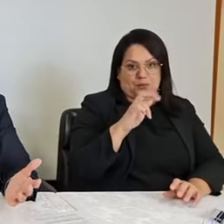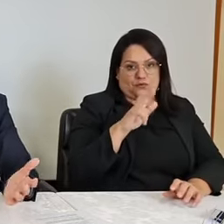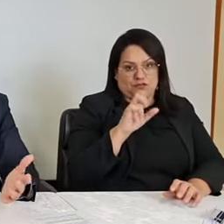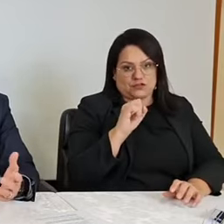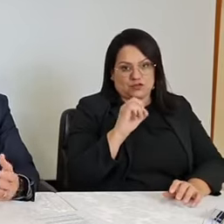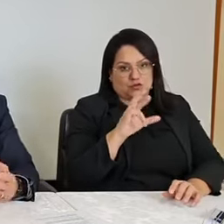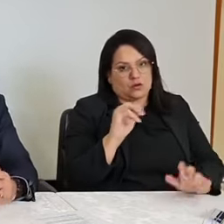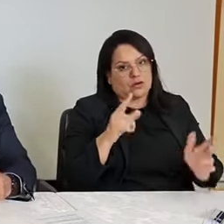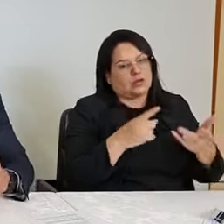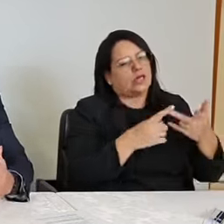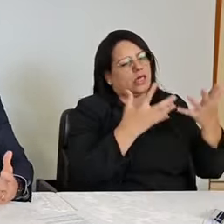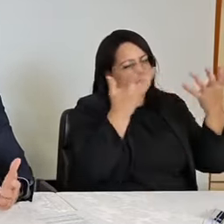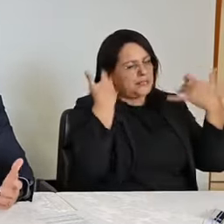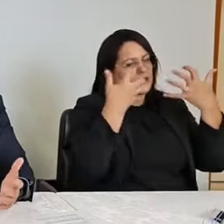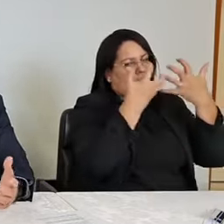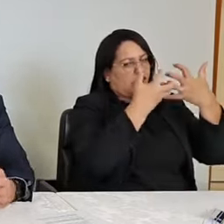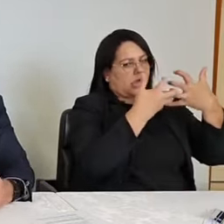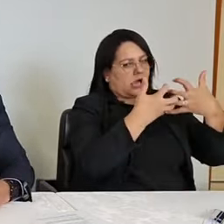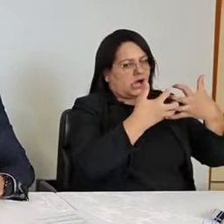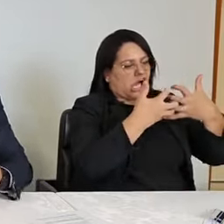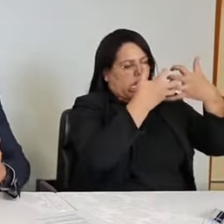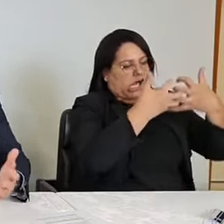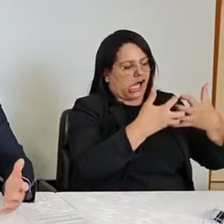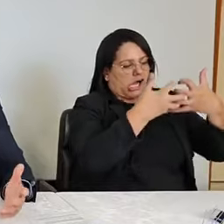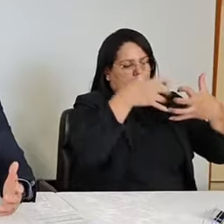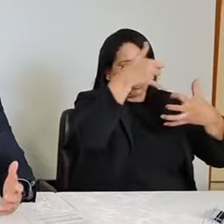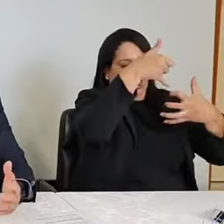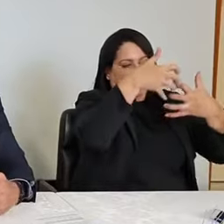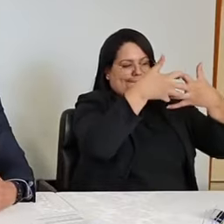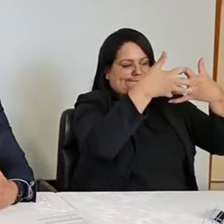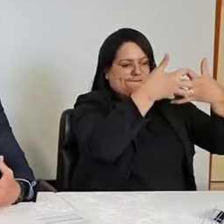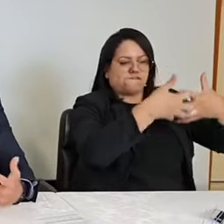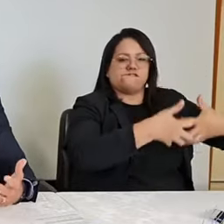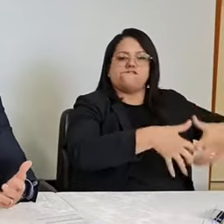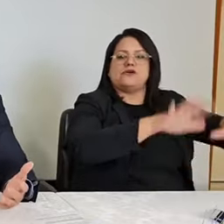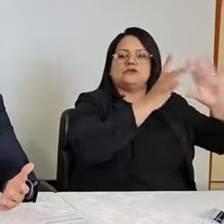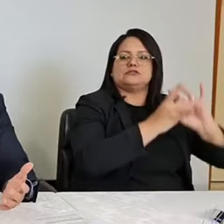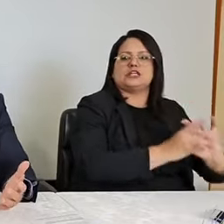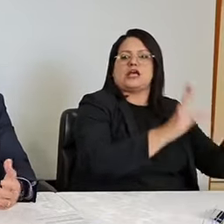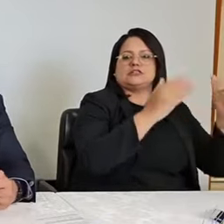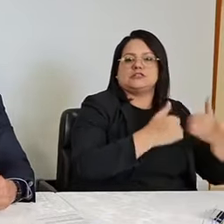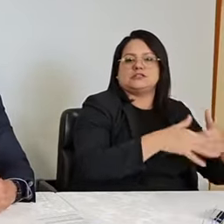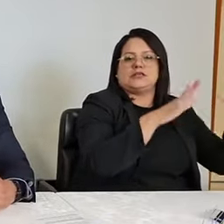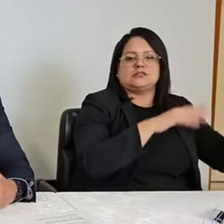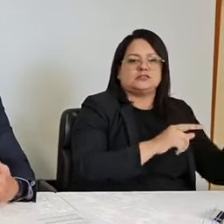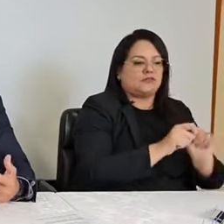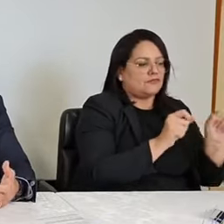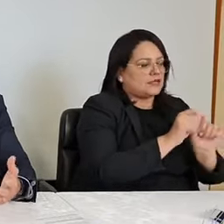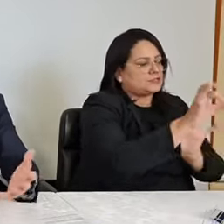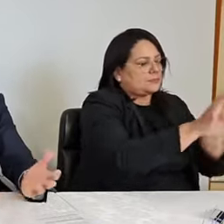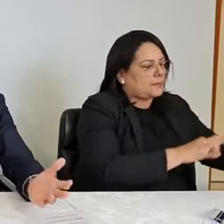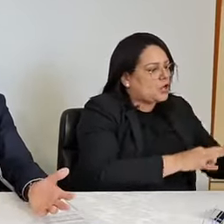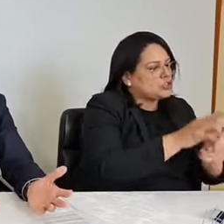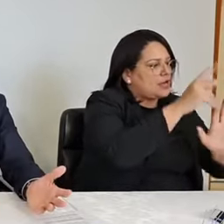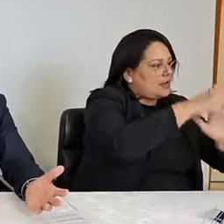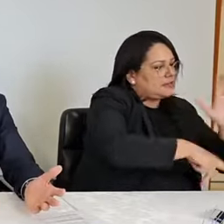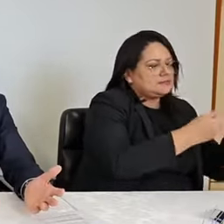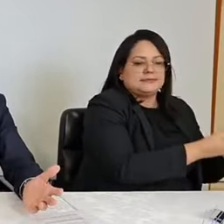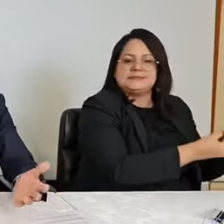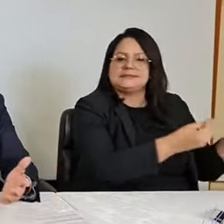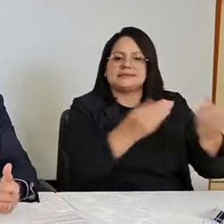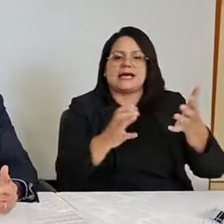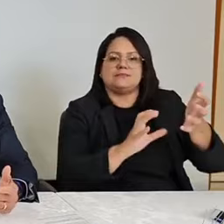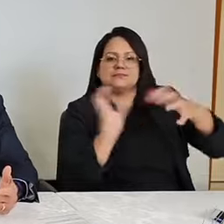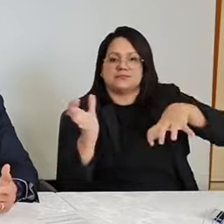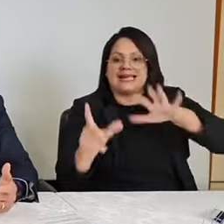foi azeitada, foi criado condições para que o projeto chegasse no Congresso, transformasse em lei e esses recursos fossem para